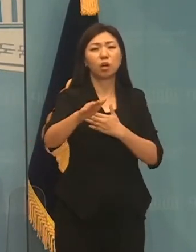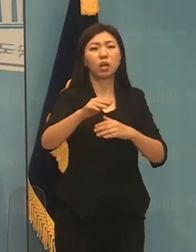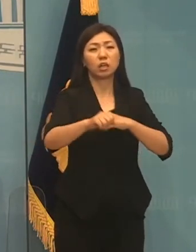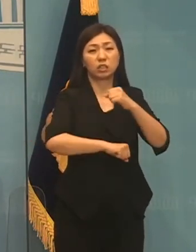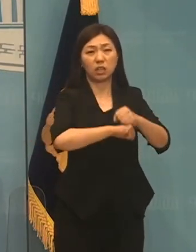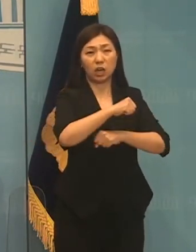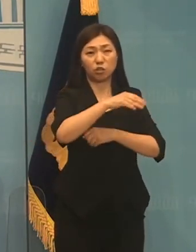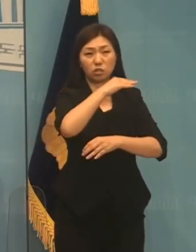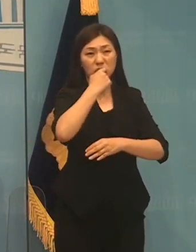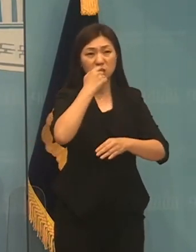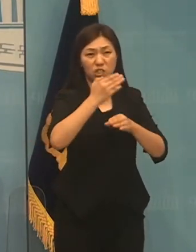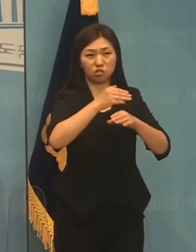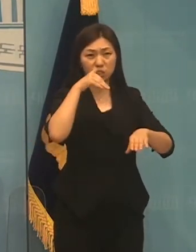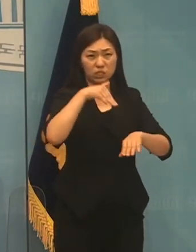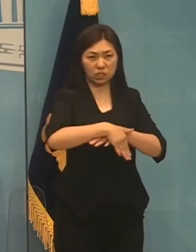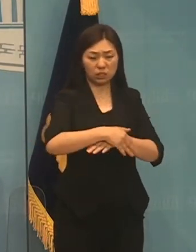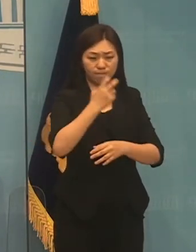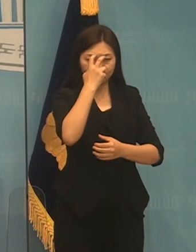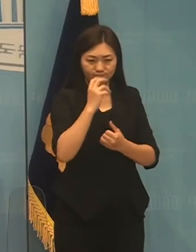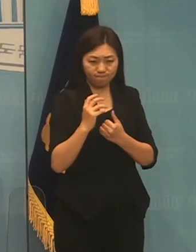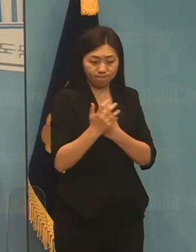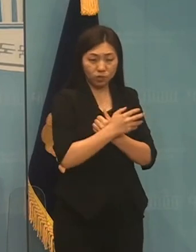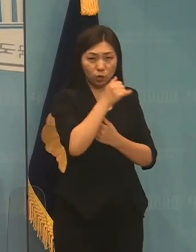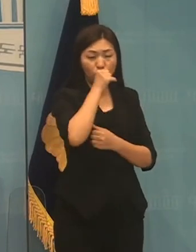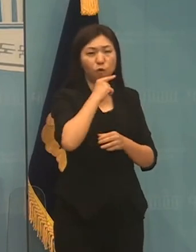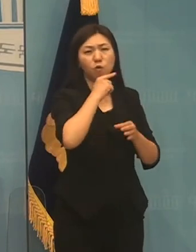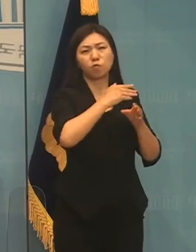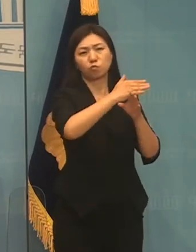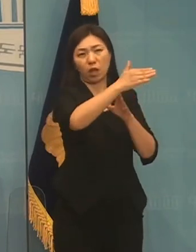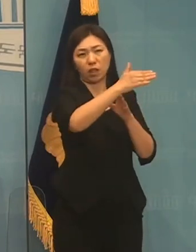자유민주주의를 지켜내고 북한까지 해방시켜